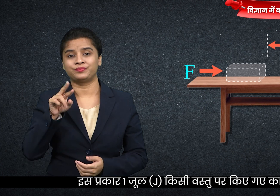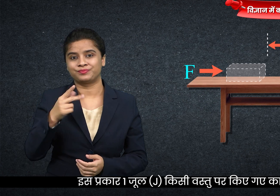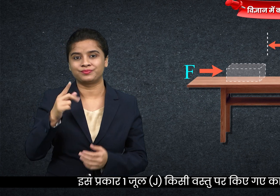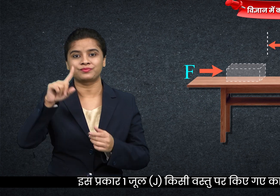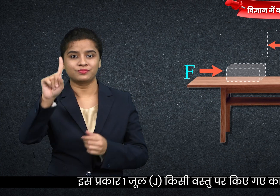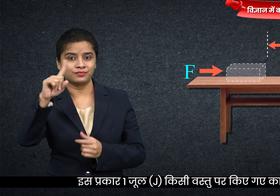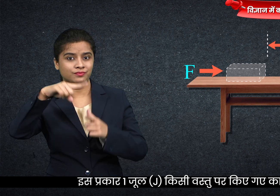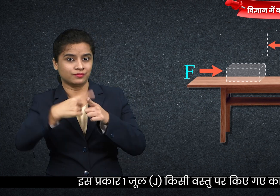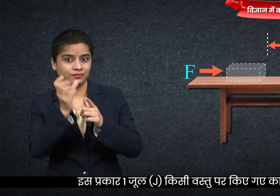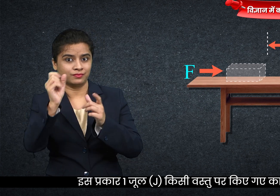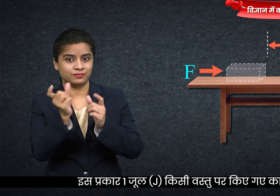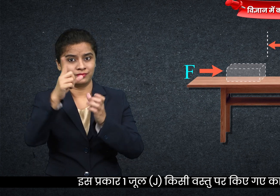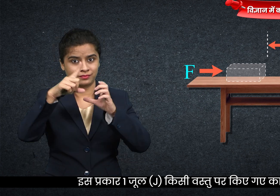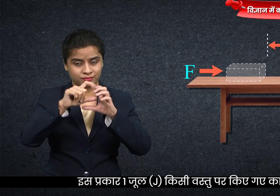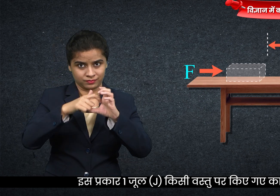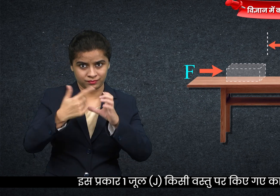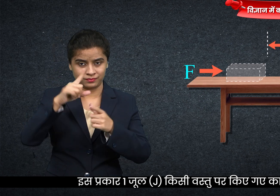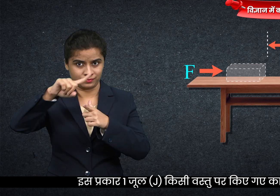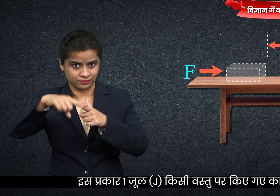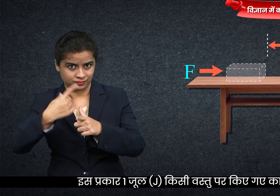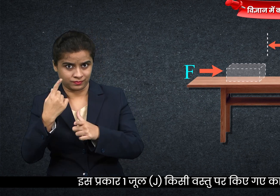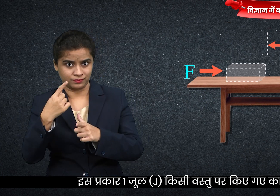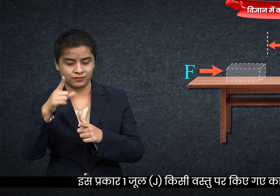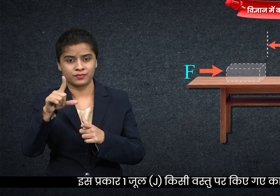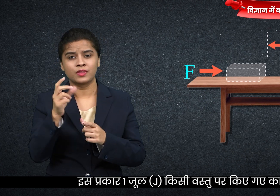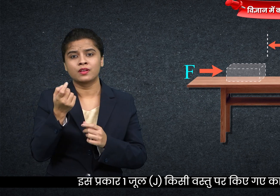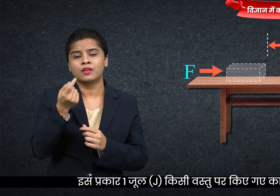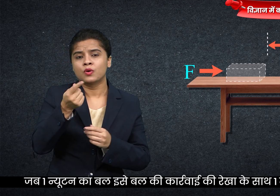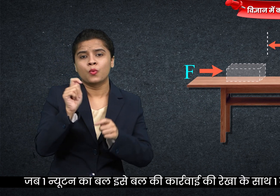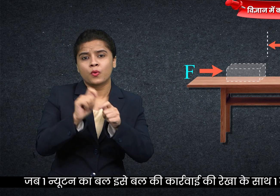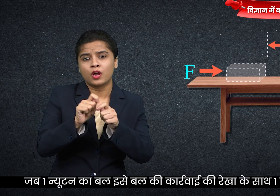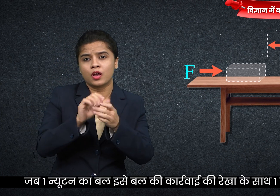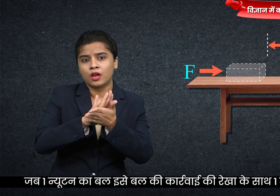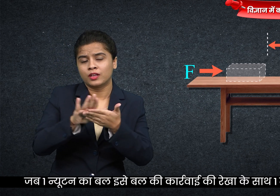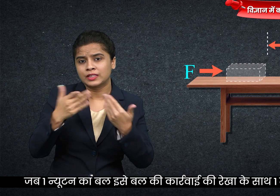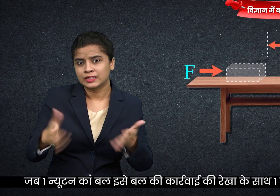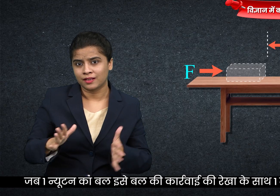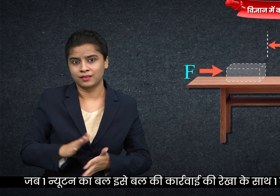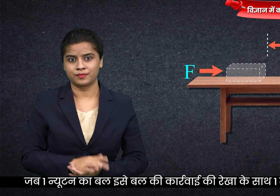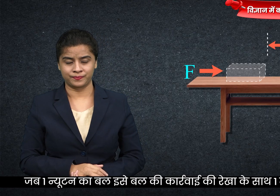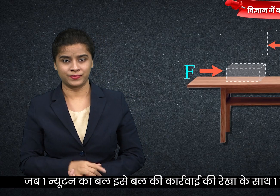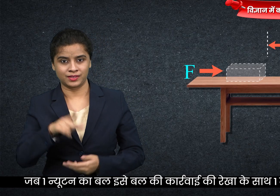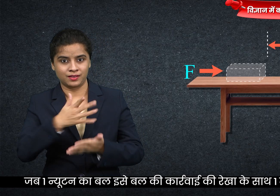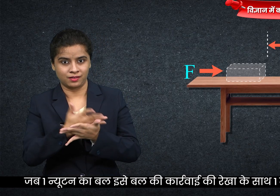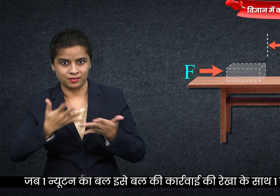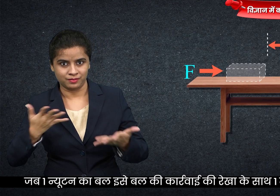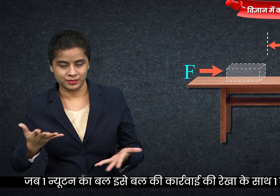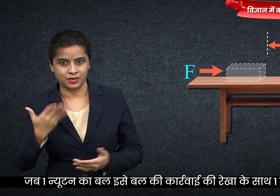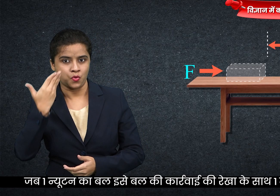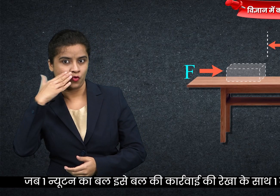इस प्रकार एक जूल J किसी वस्तु पर किए गए कार्य की मात्रा है जब एक न्यूटन का बल इसे बल